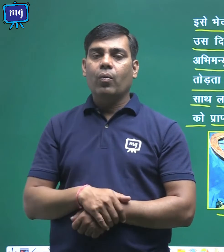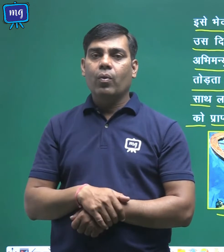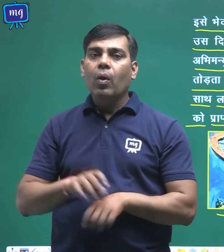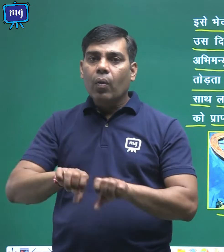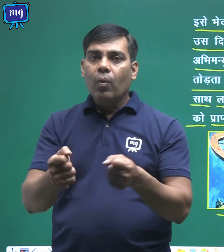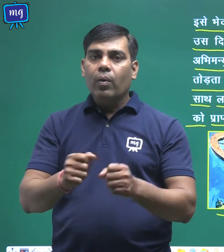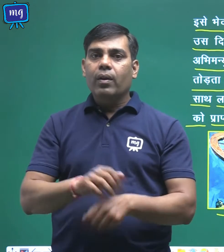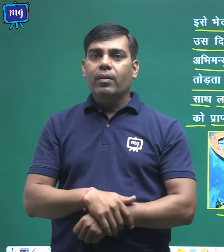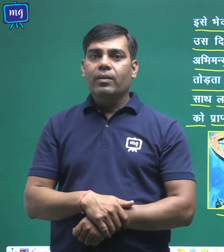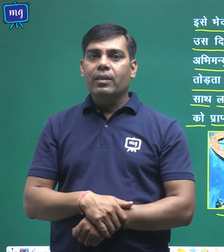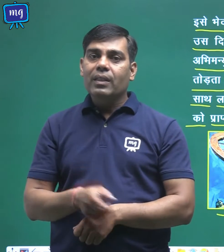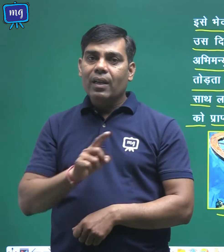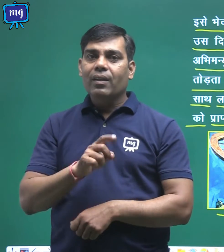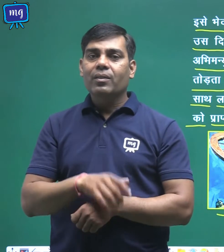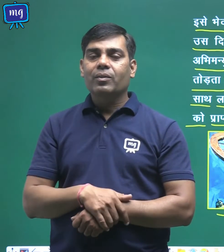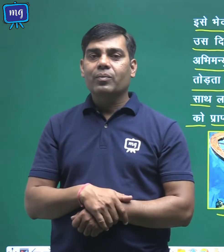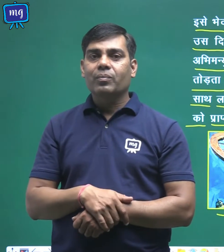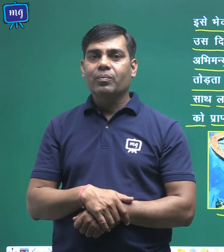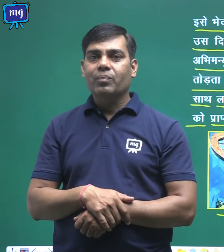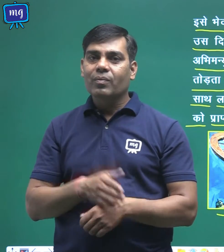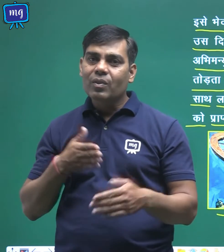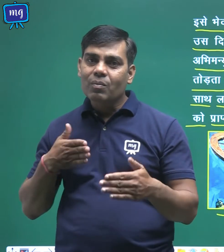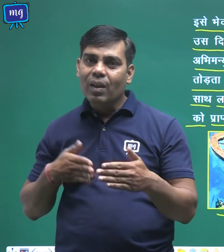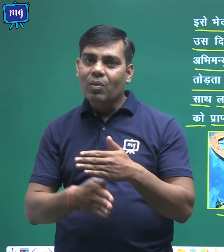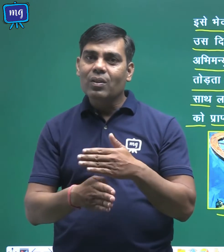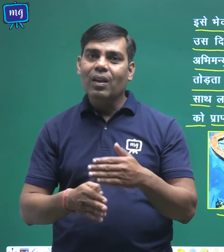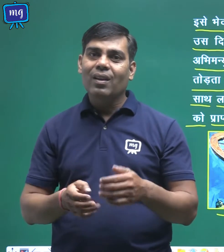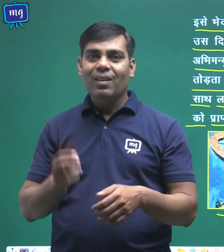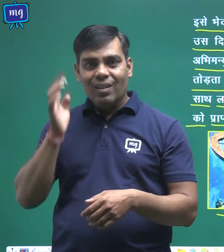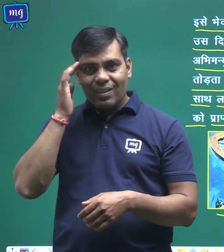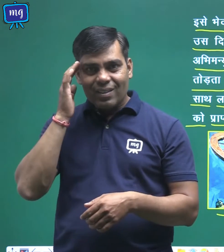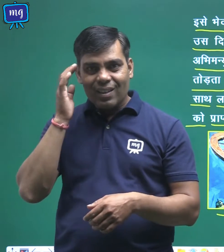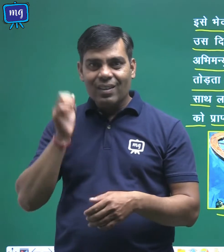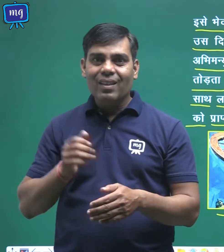तोड़ना या घुसना जानता था।